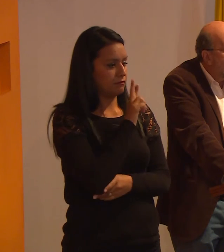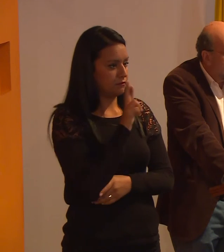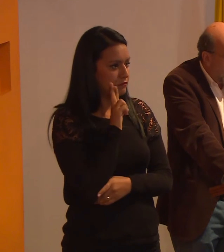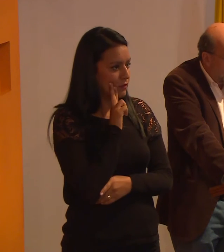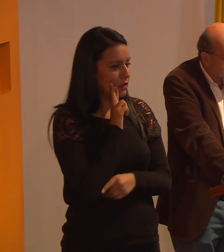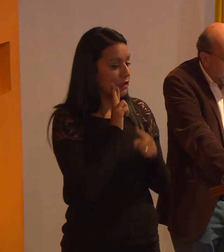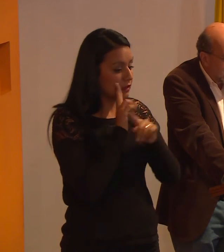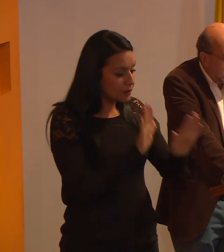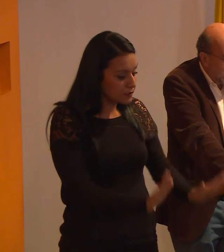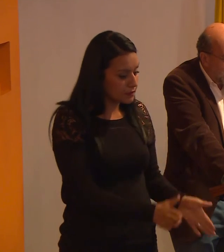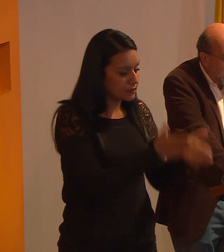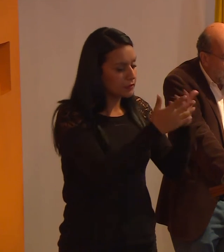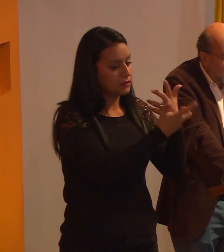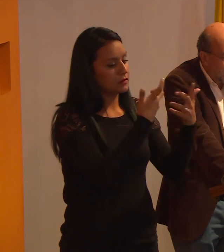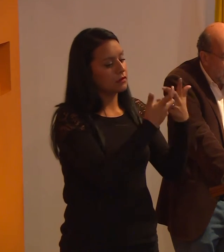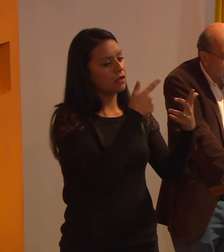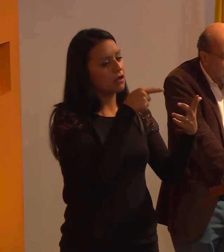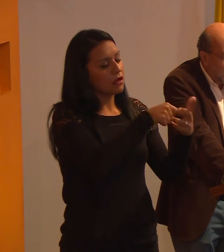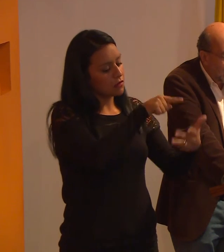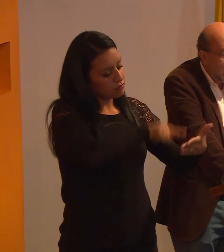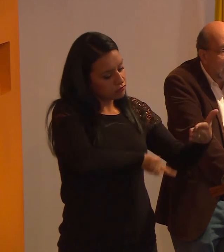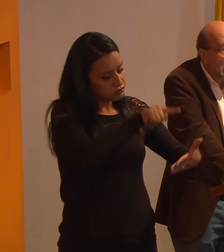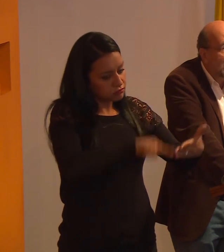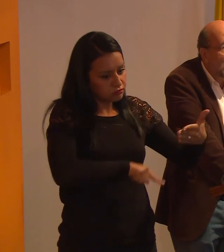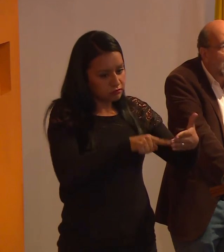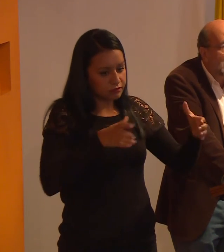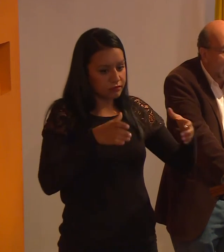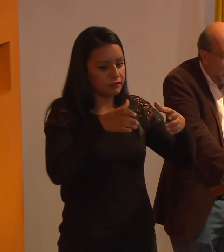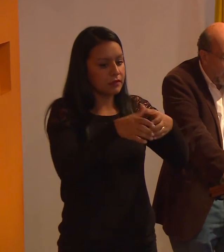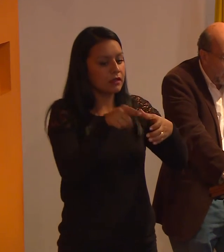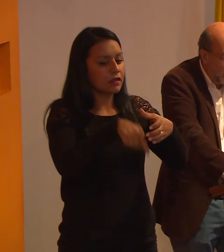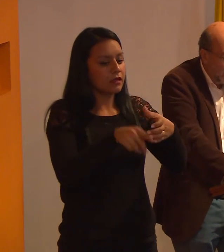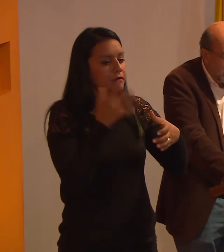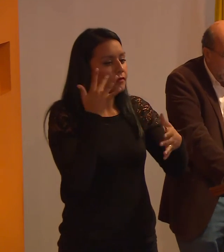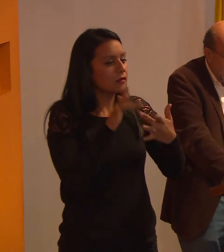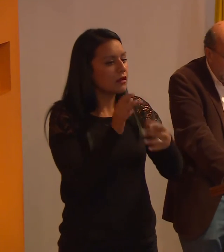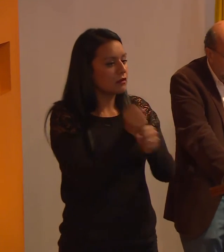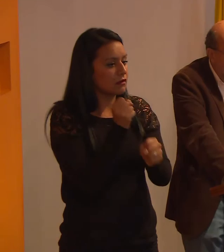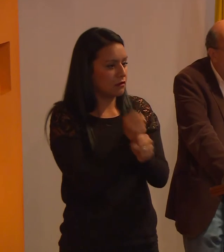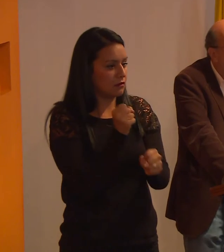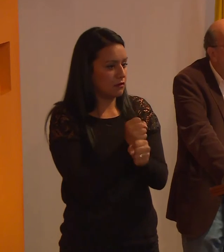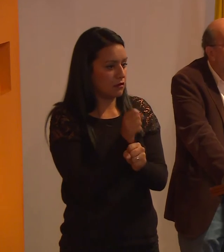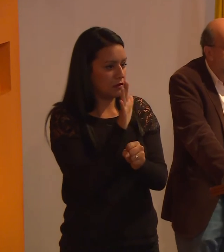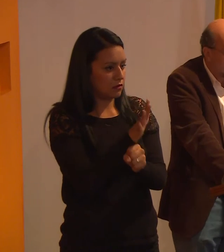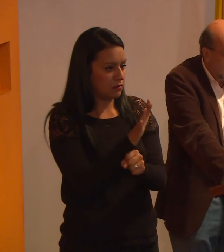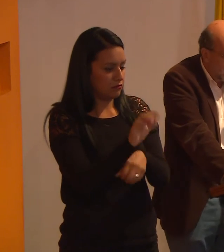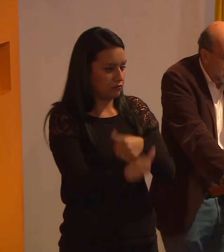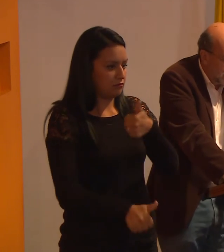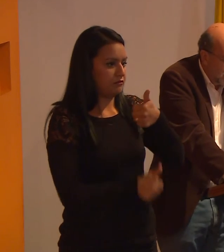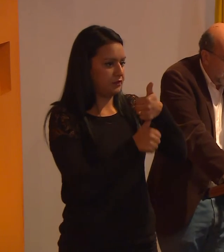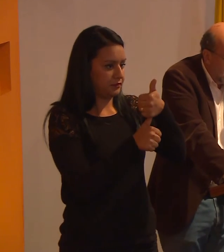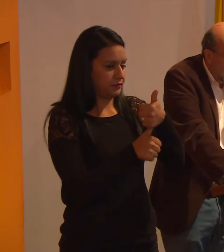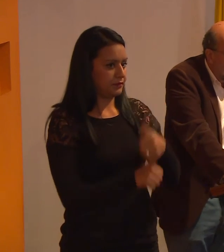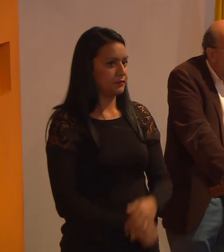y mejoramos el sistema de contratación del equipo de trabajo de esta